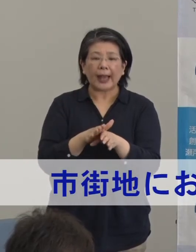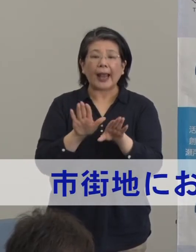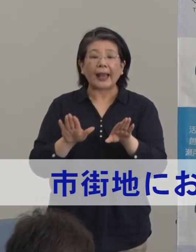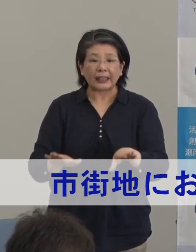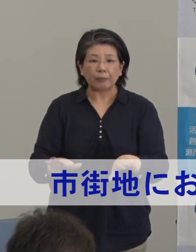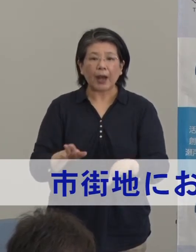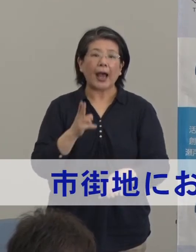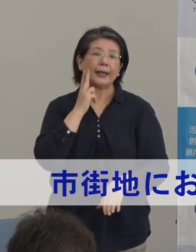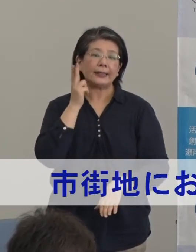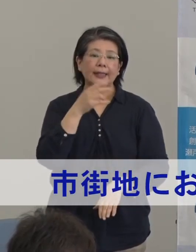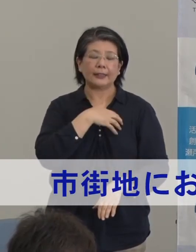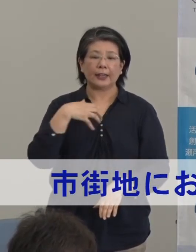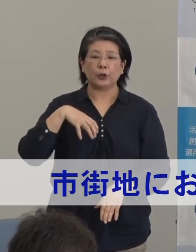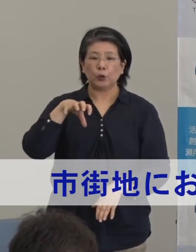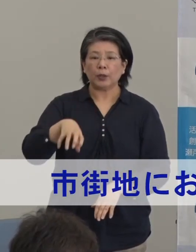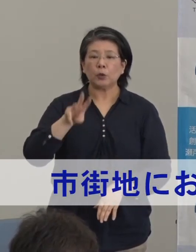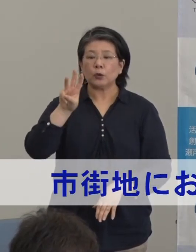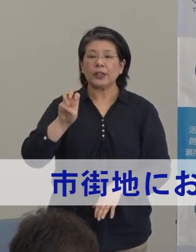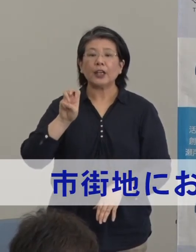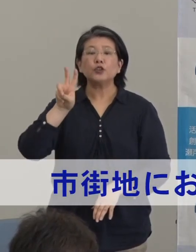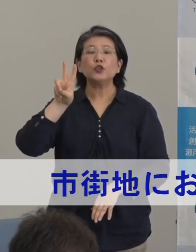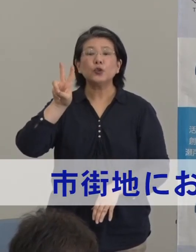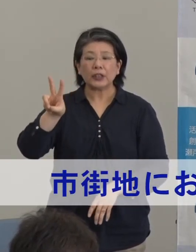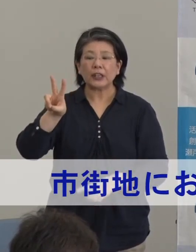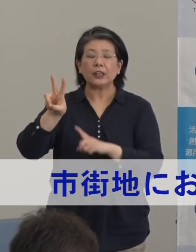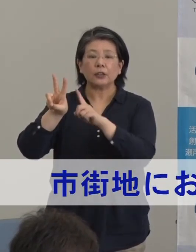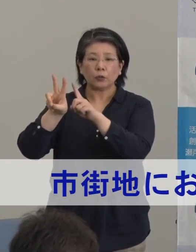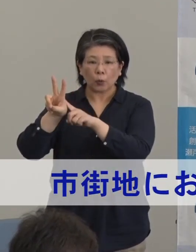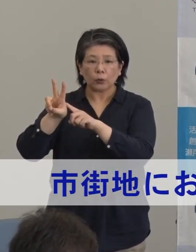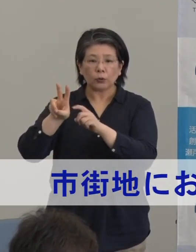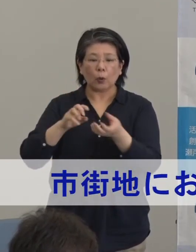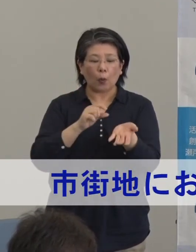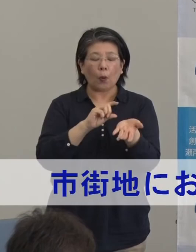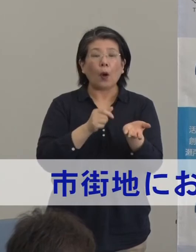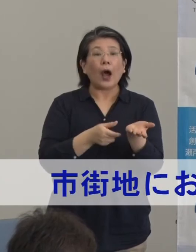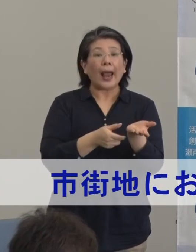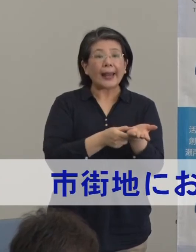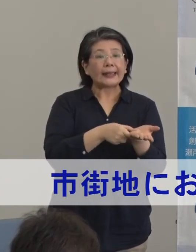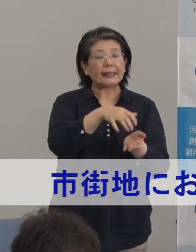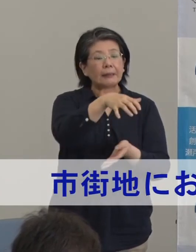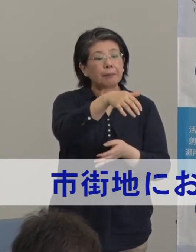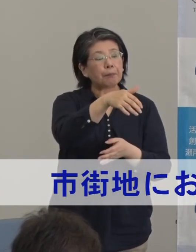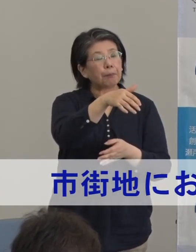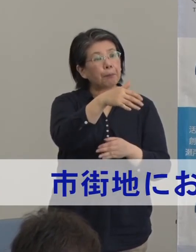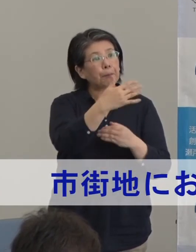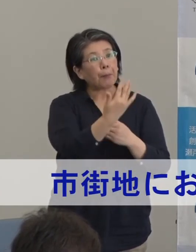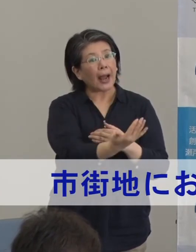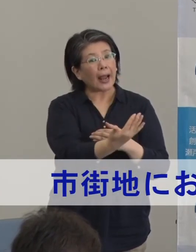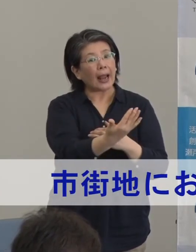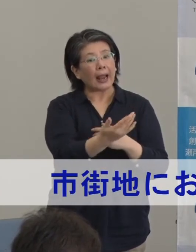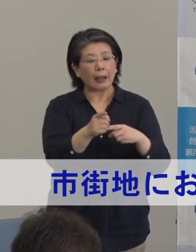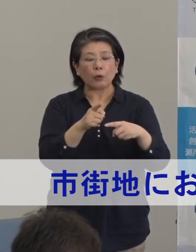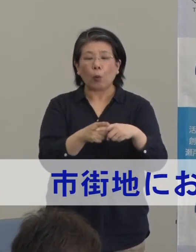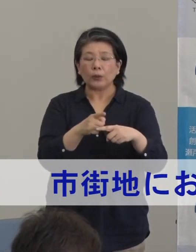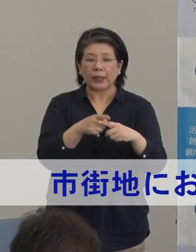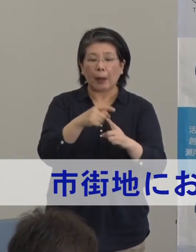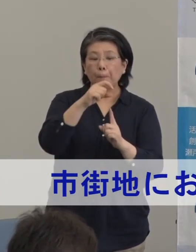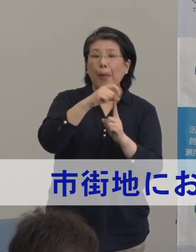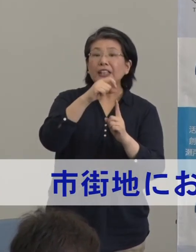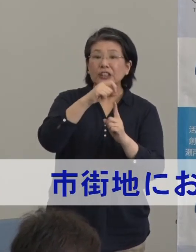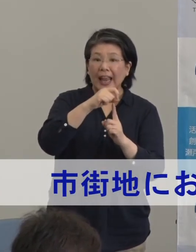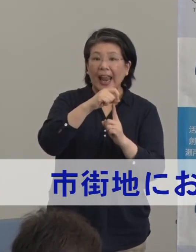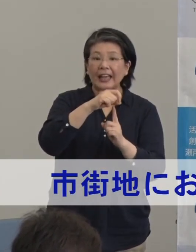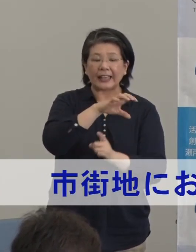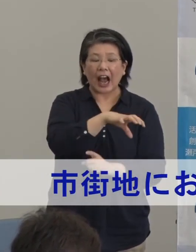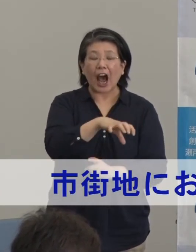所ある、喫煙所、灰皿のうち、駅前とか交差点とかバス停付近ですね、このような人が集まりやすいような